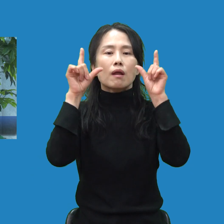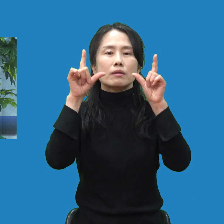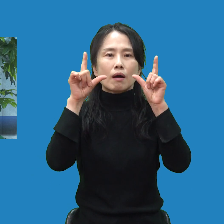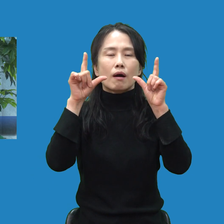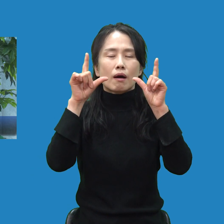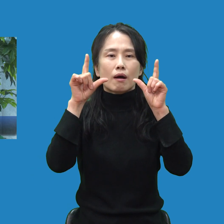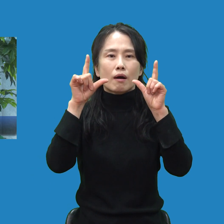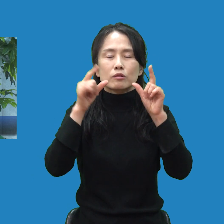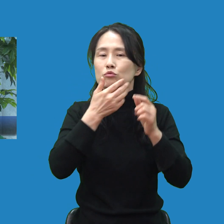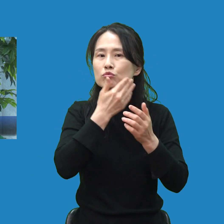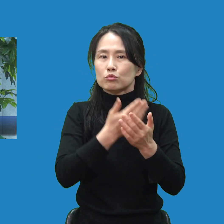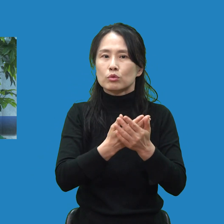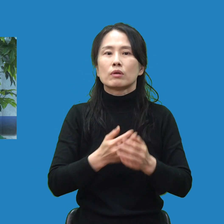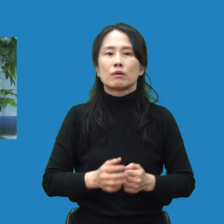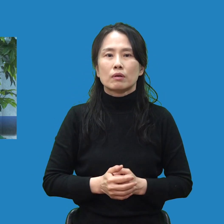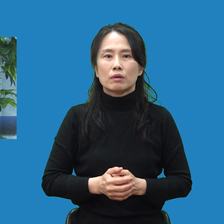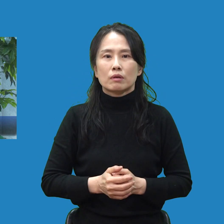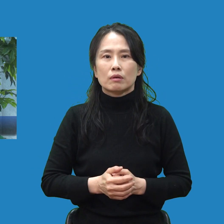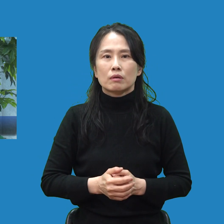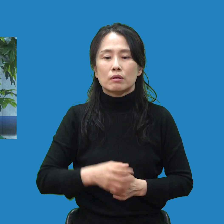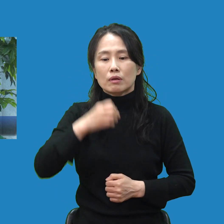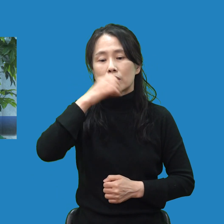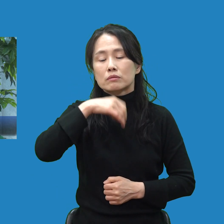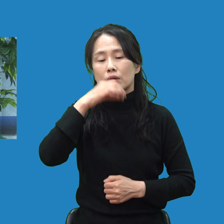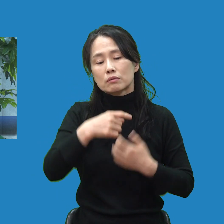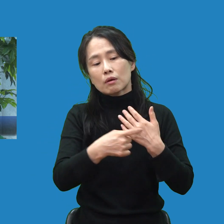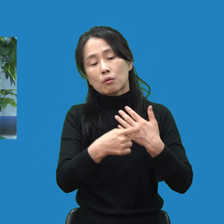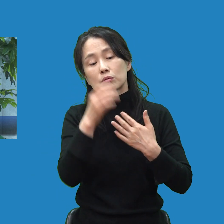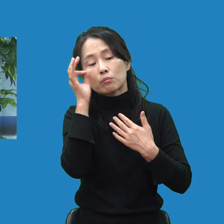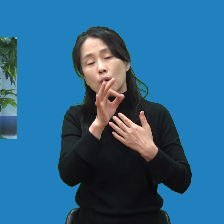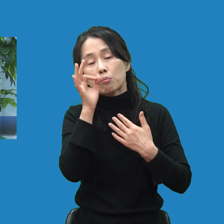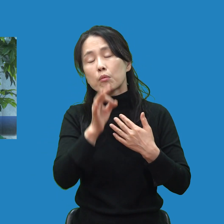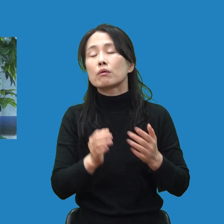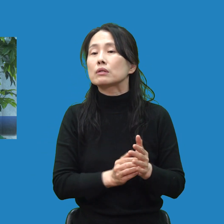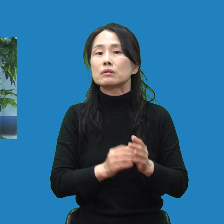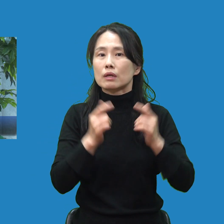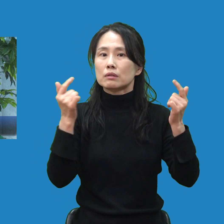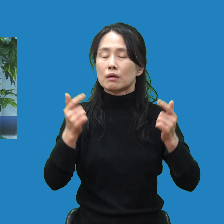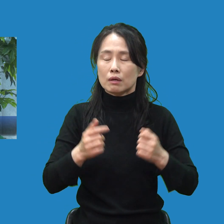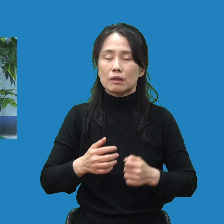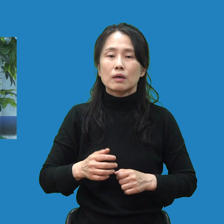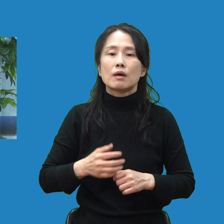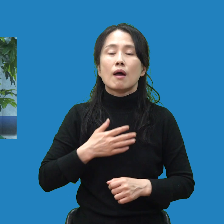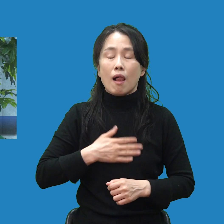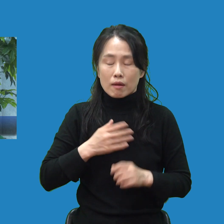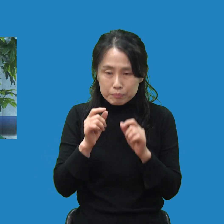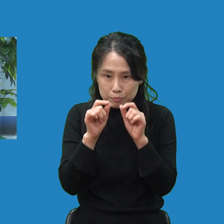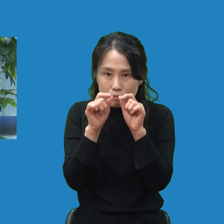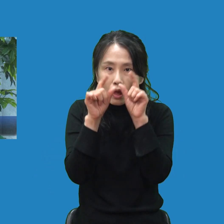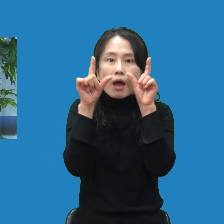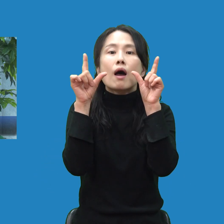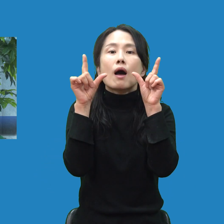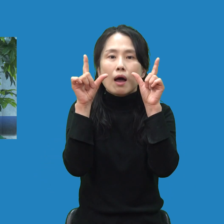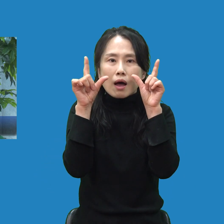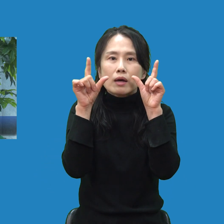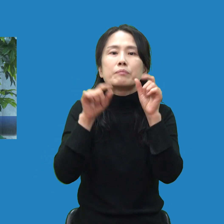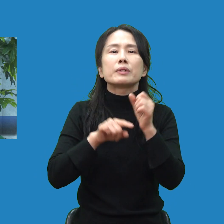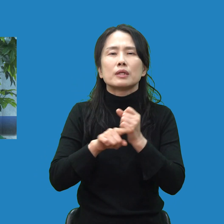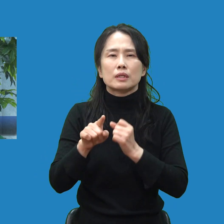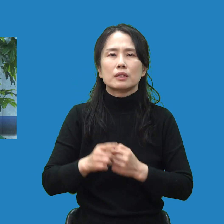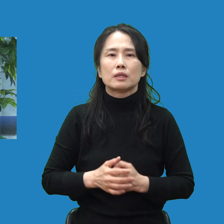아니고 중시했다. 예수님 가시는 예수님 굉장히 중시했다는 거예요.